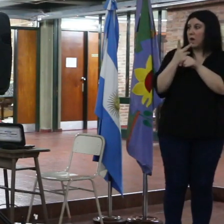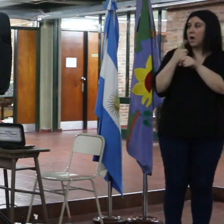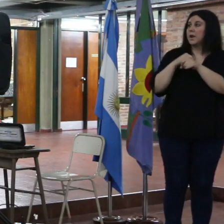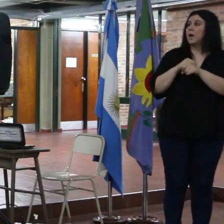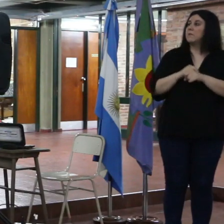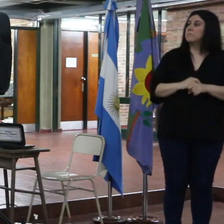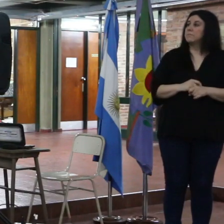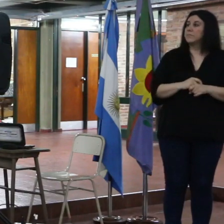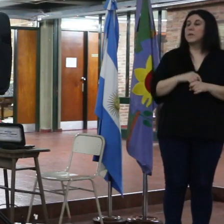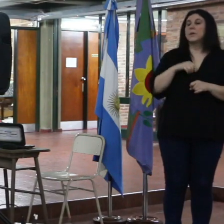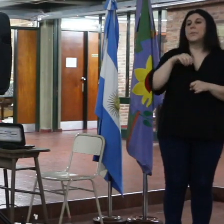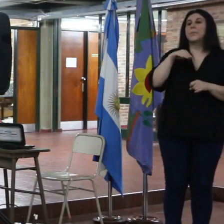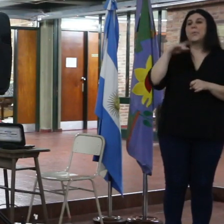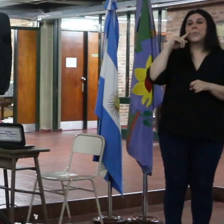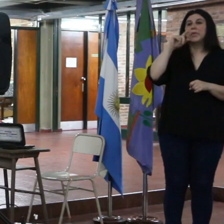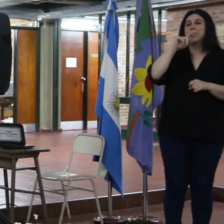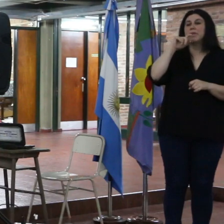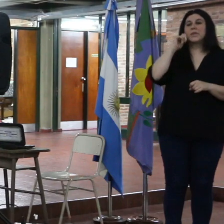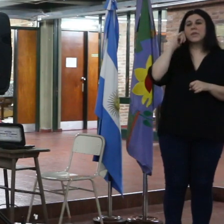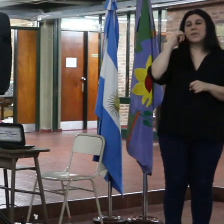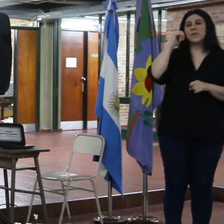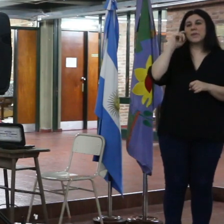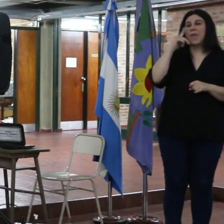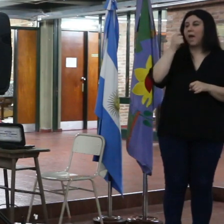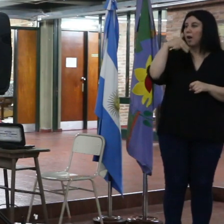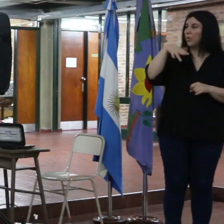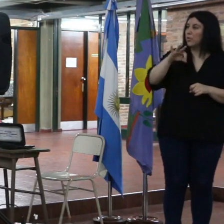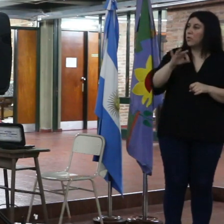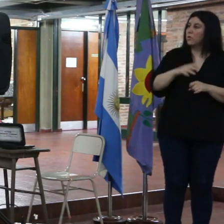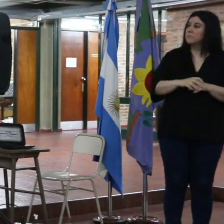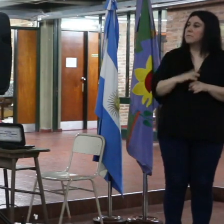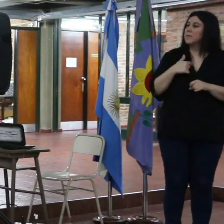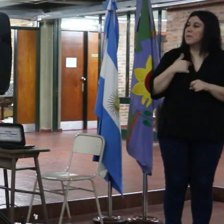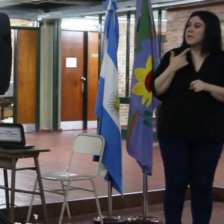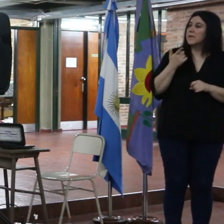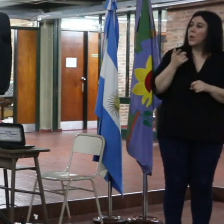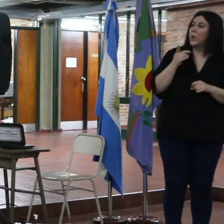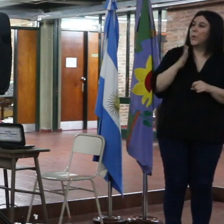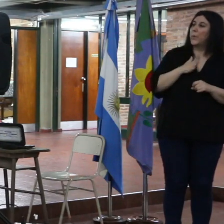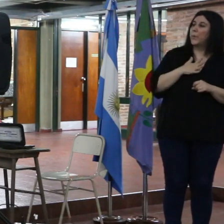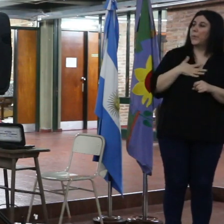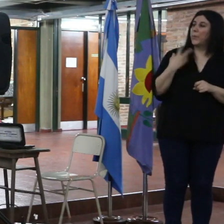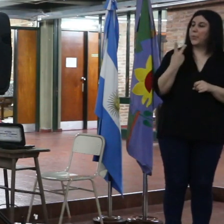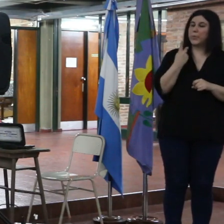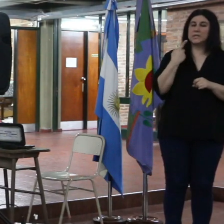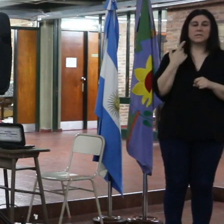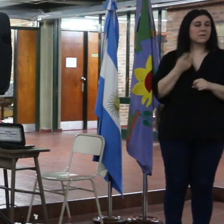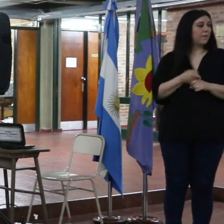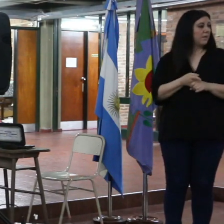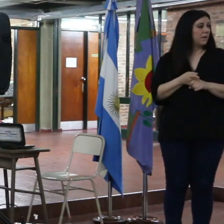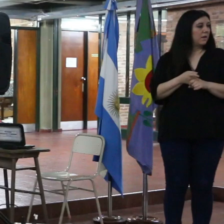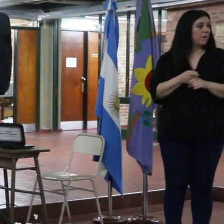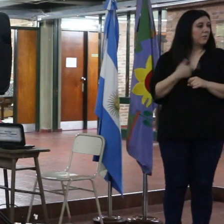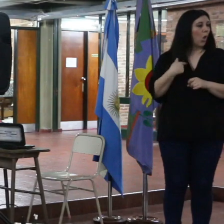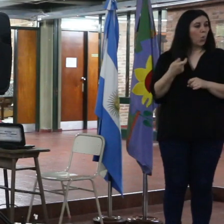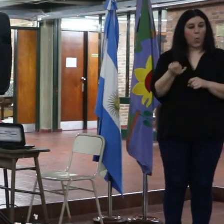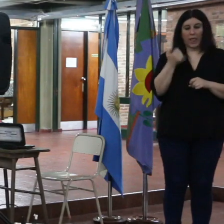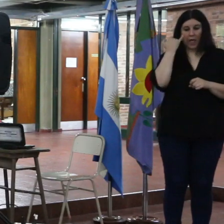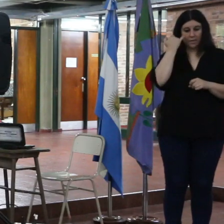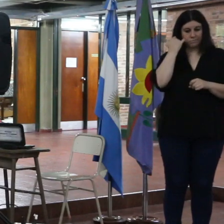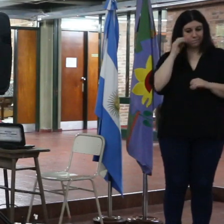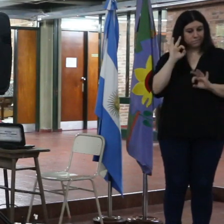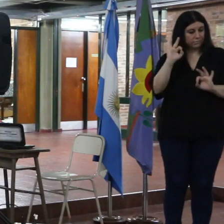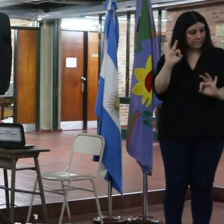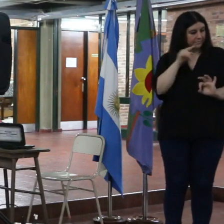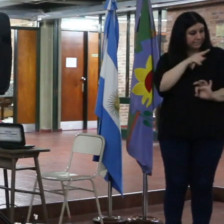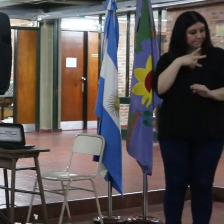profesor Maximiliano Luciano, mi queridísima vicedirectora, jubilada ya, pero que